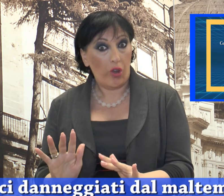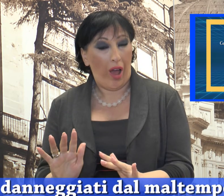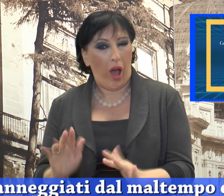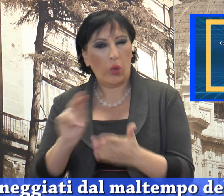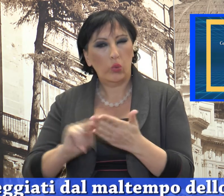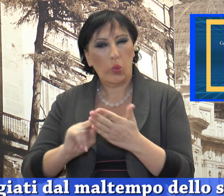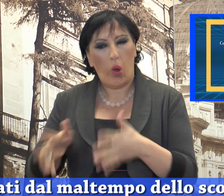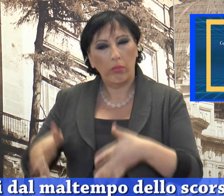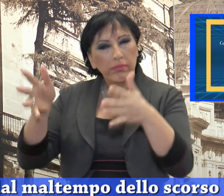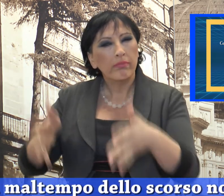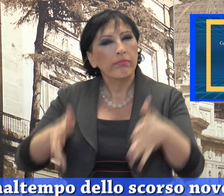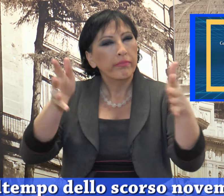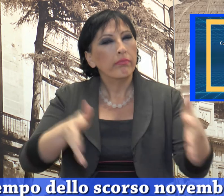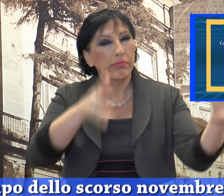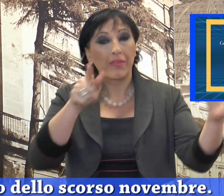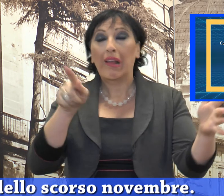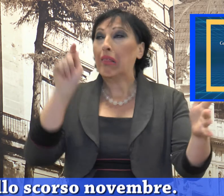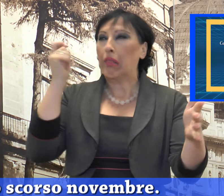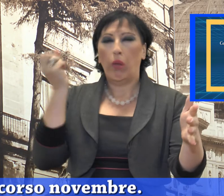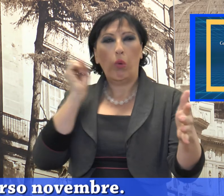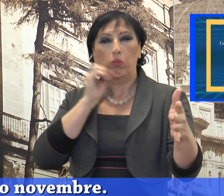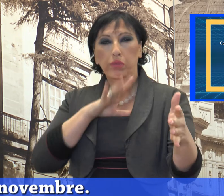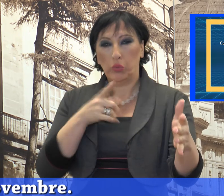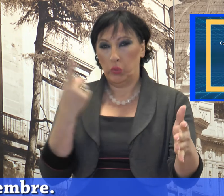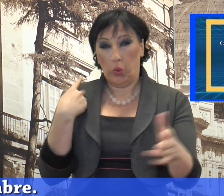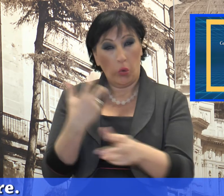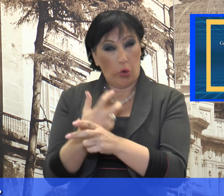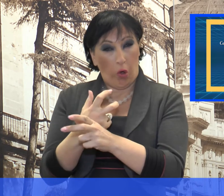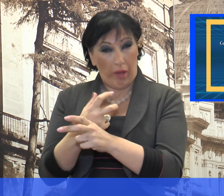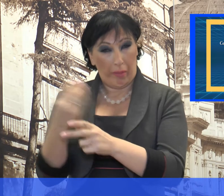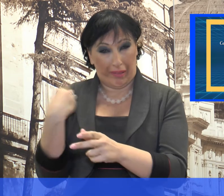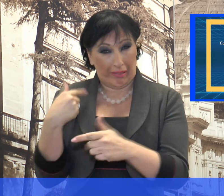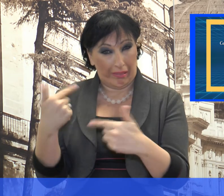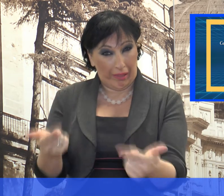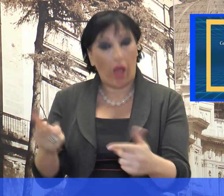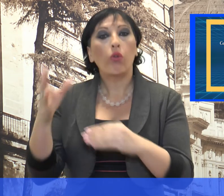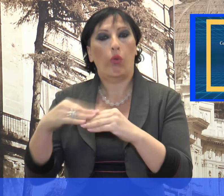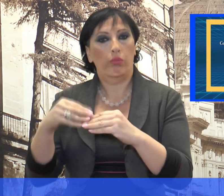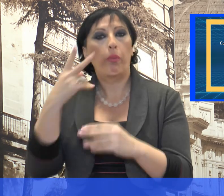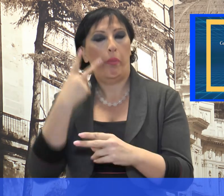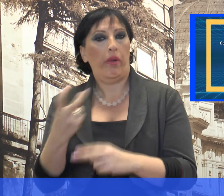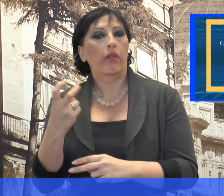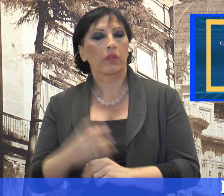plessi scolastici danneggiati dal maltempo dello scorso novembre.